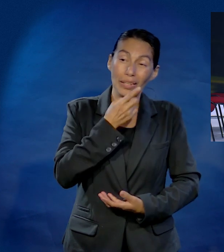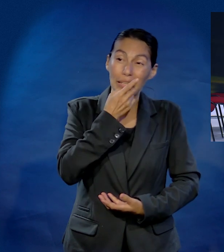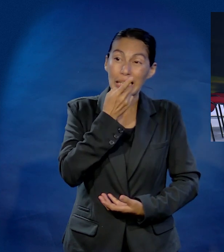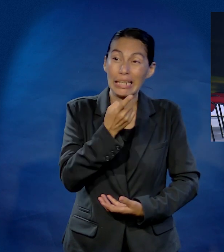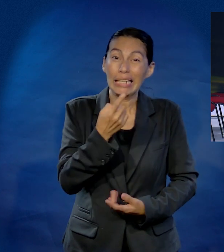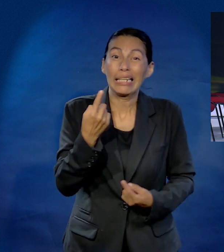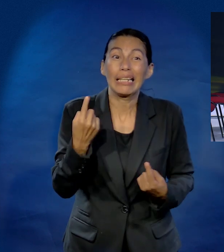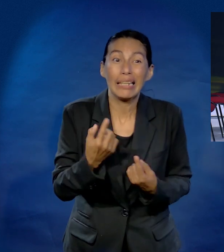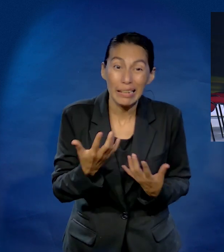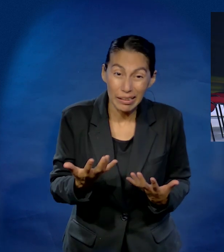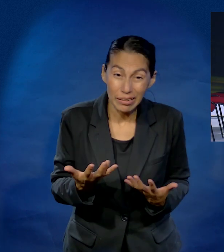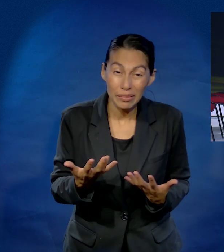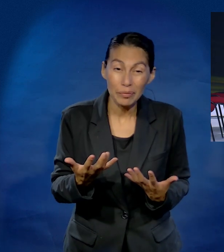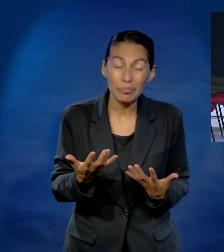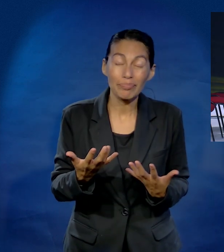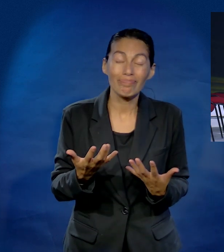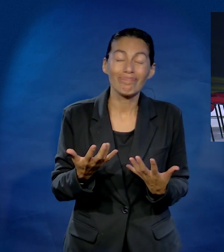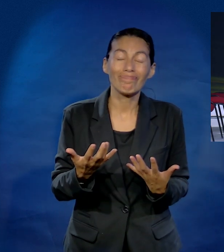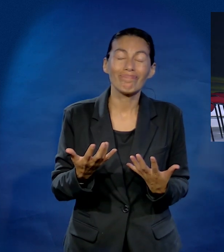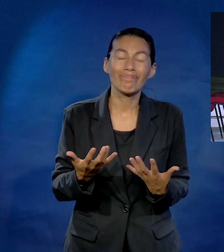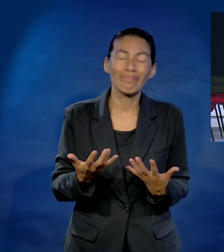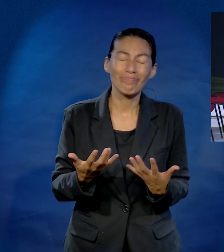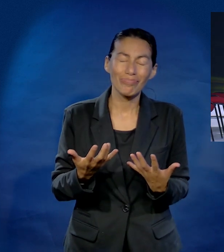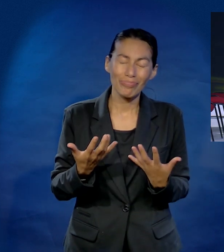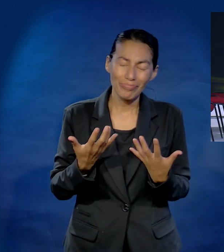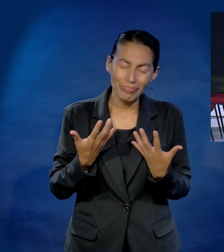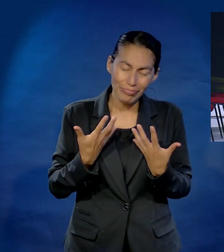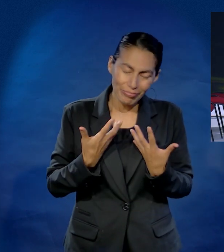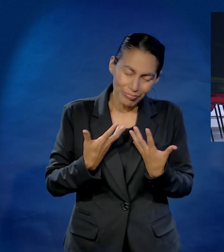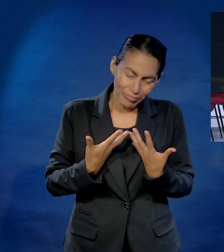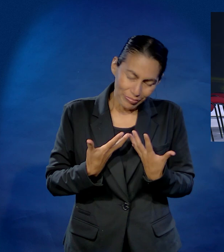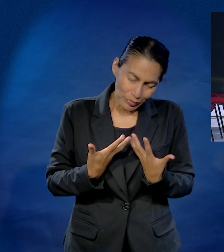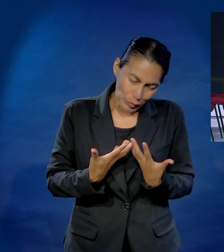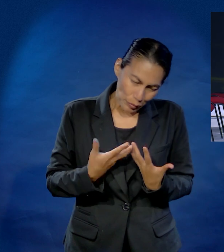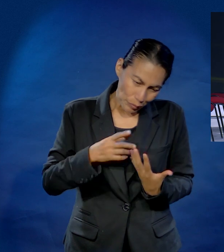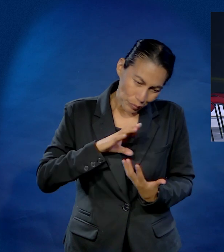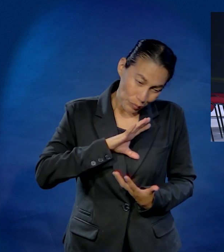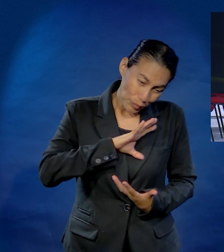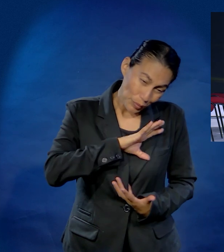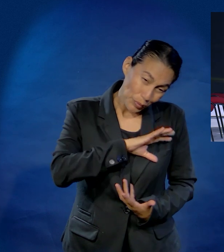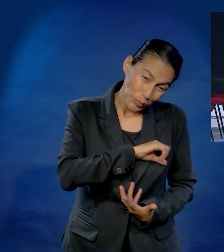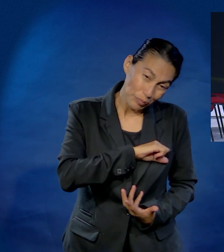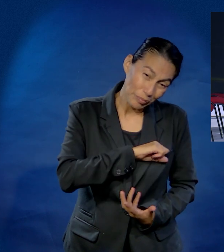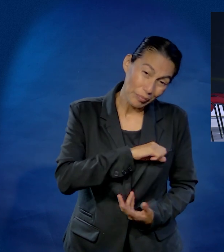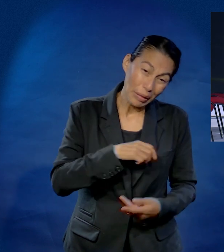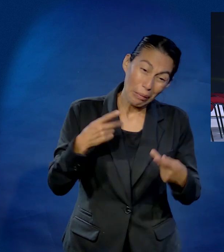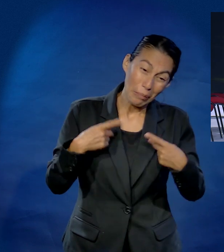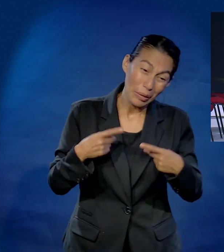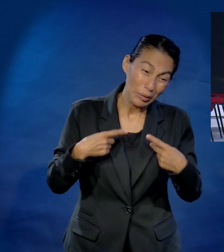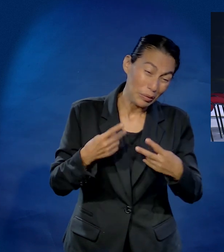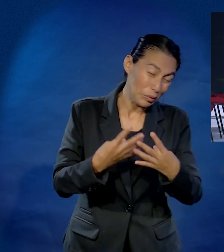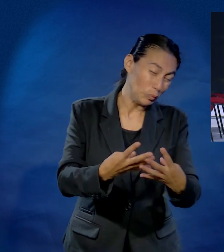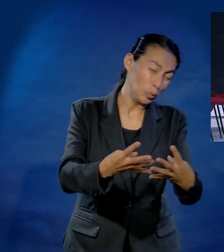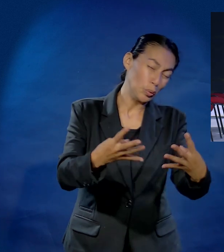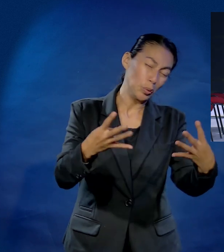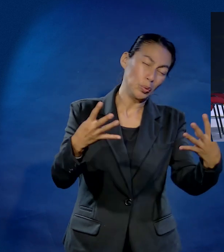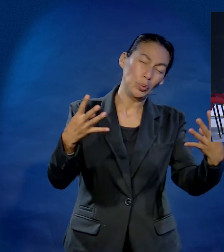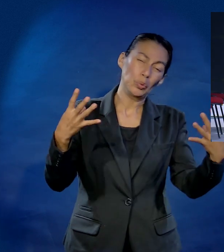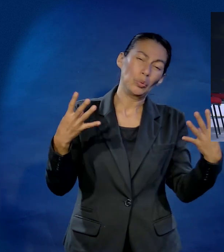Finalmente regresamos a Ciudad Mante y había que oficiar el funeral. Es de los funerales que más trabajo me ha dado.